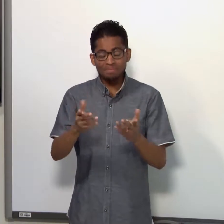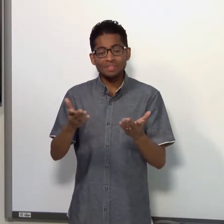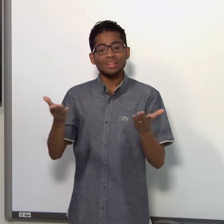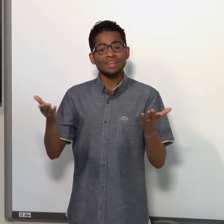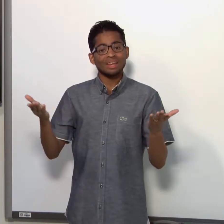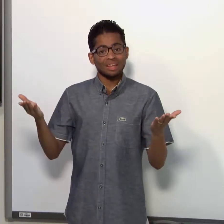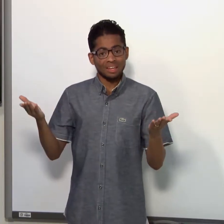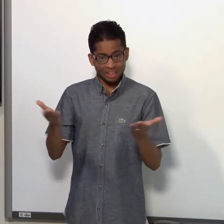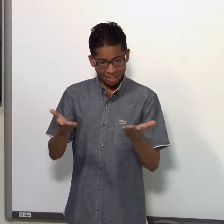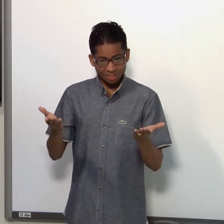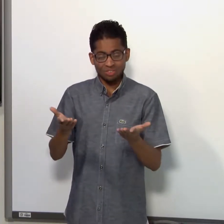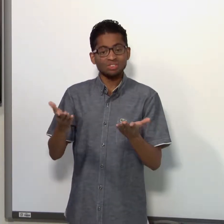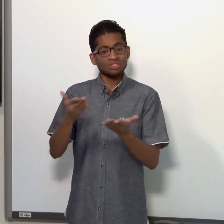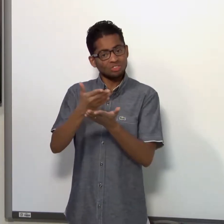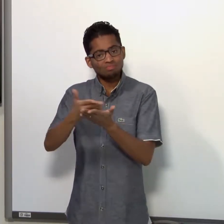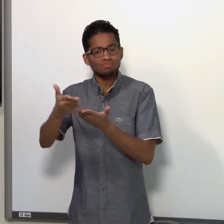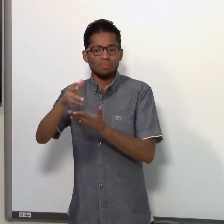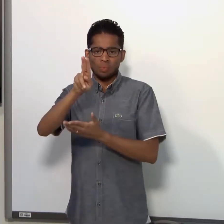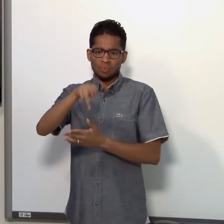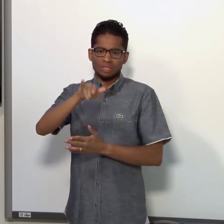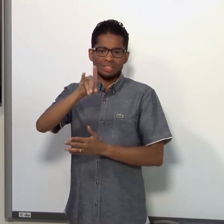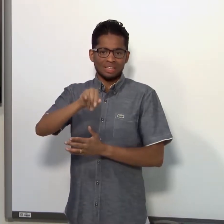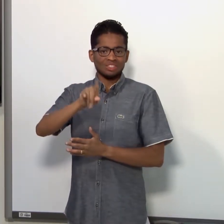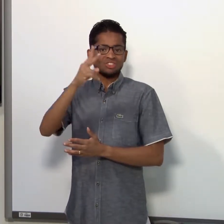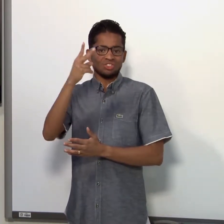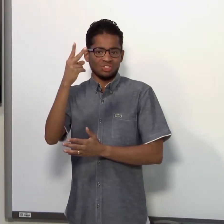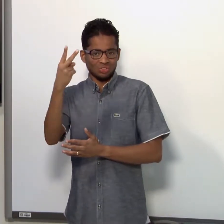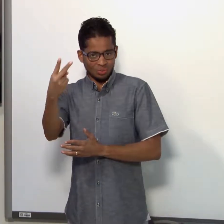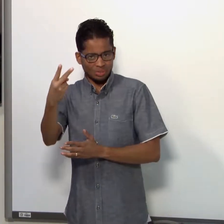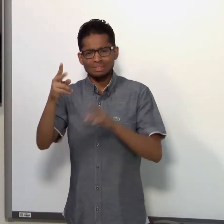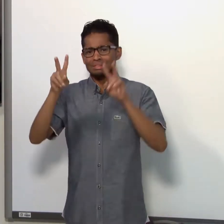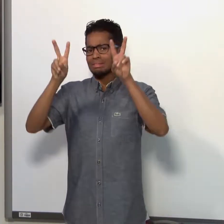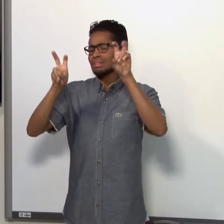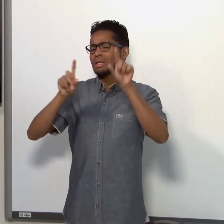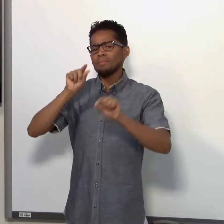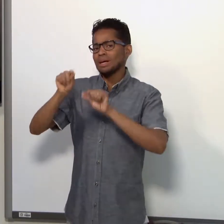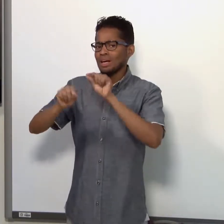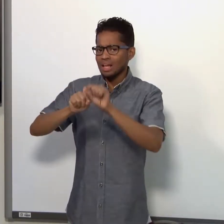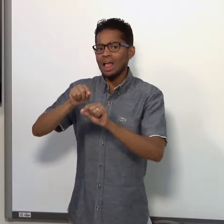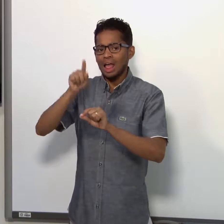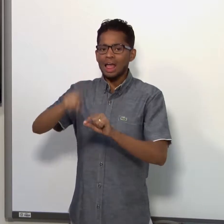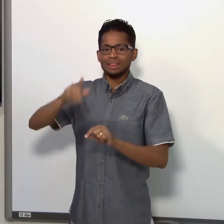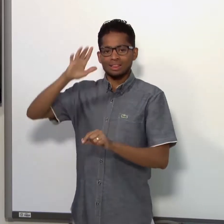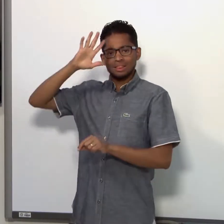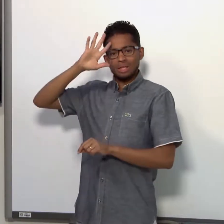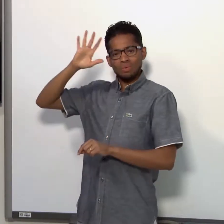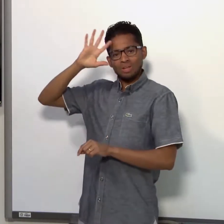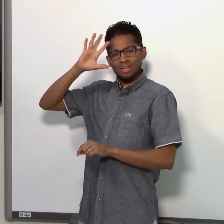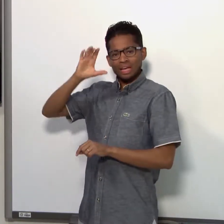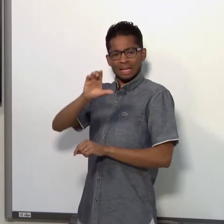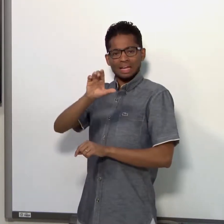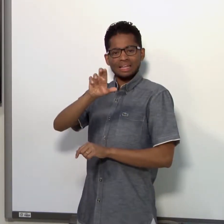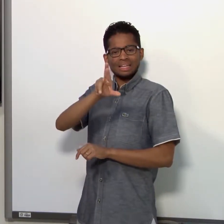ok? Agora daremos início à unidade 2, onde focaremos no tema